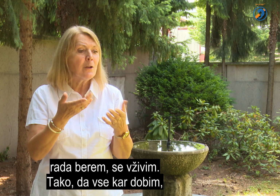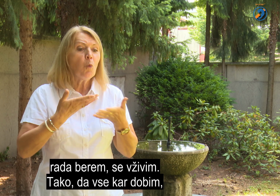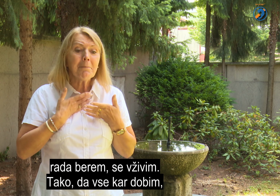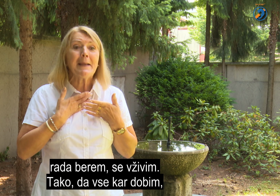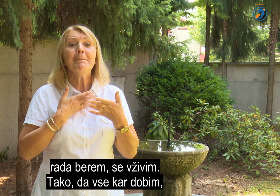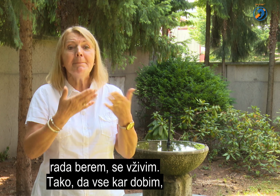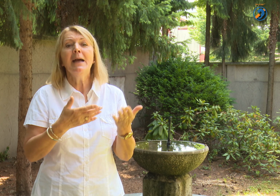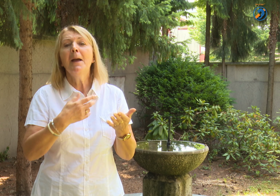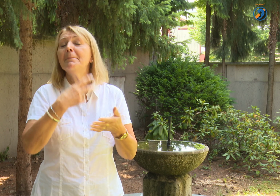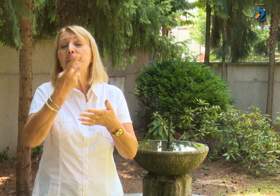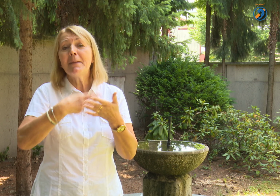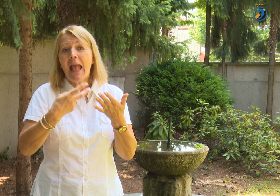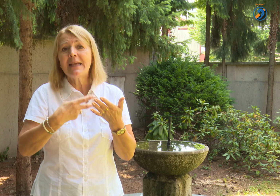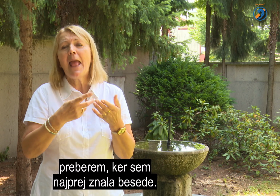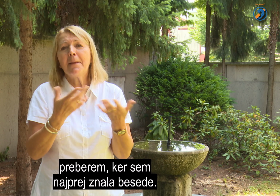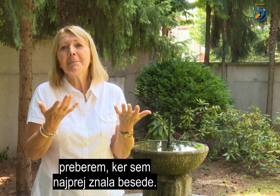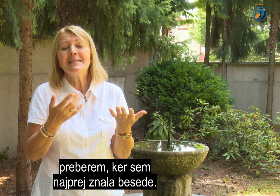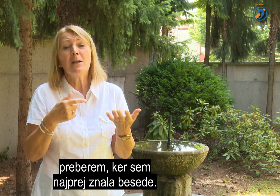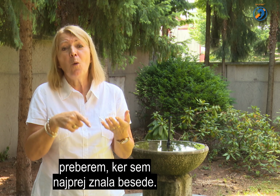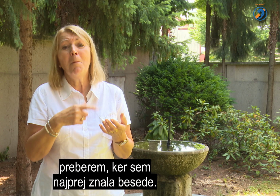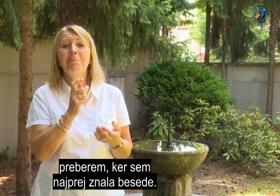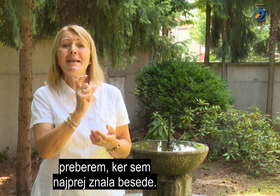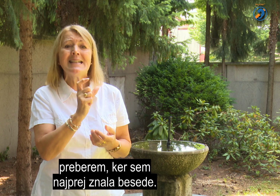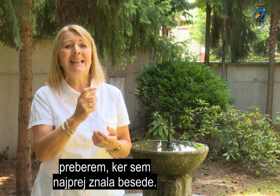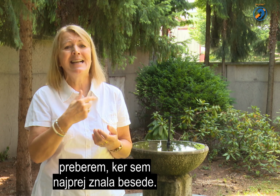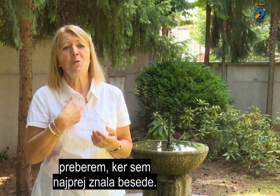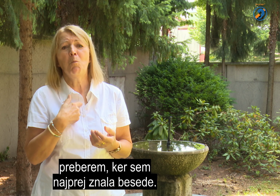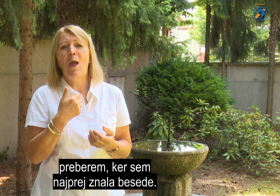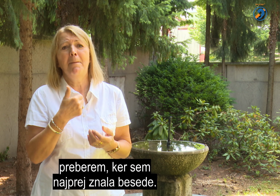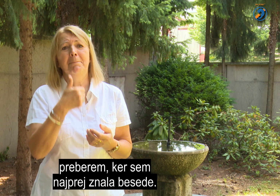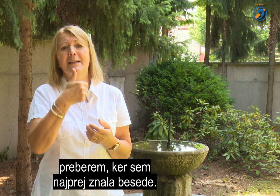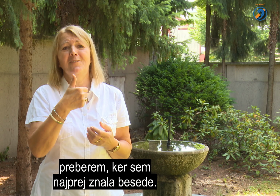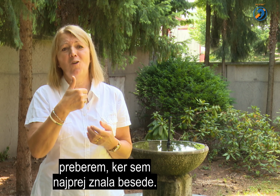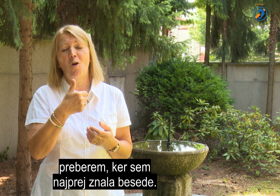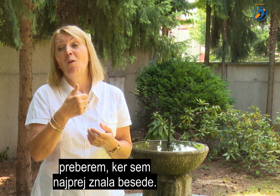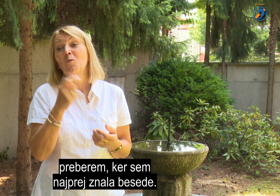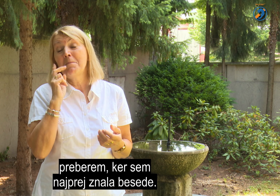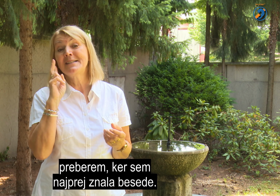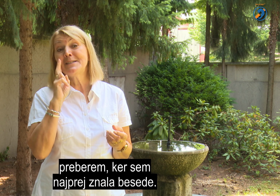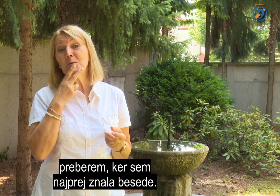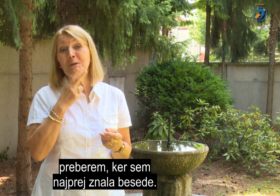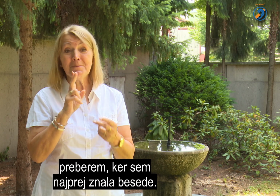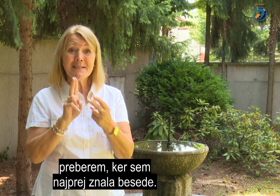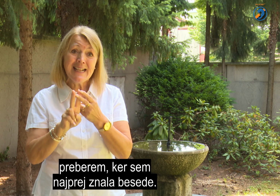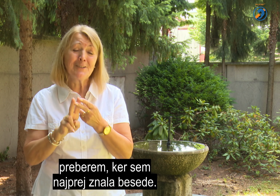Tako da vse, kar dobim, preberem, ker sem najprej znala besede.